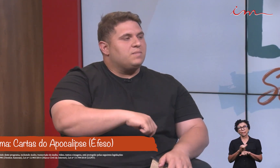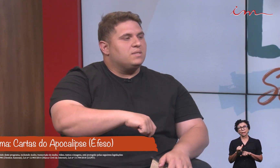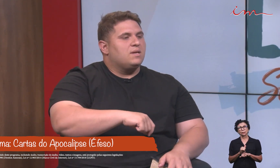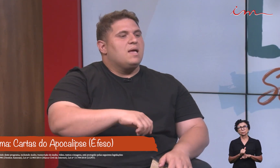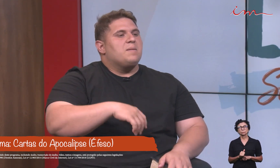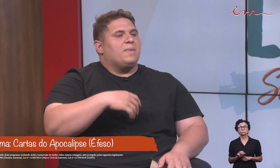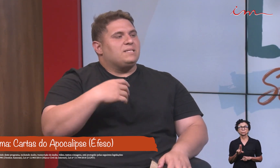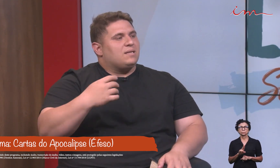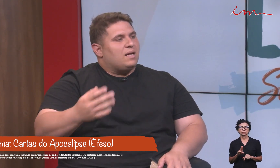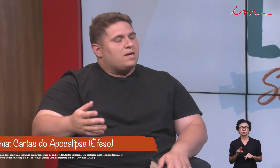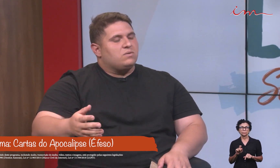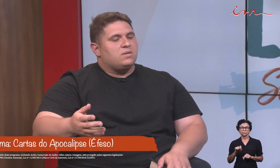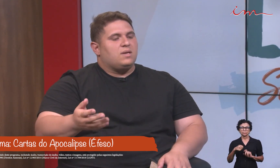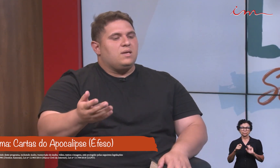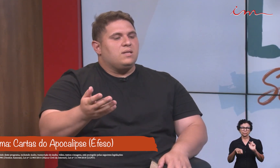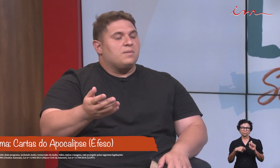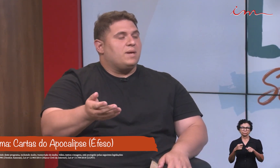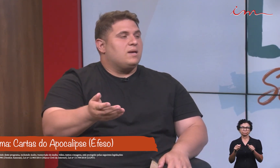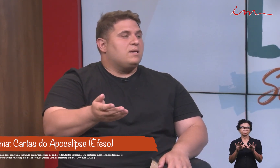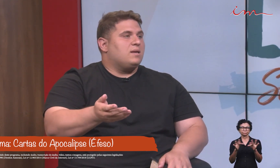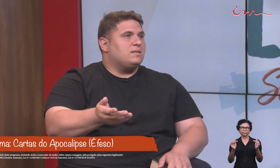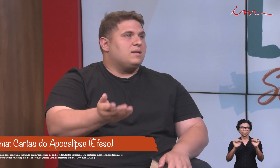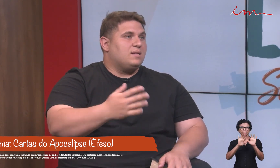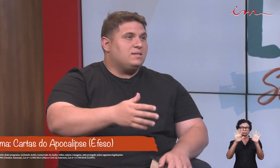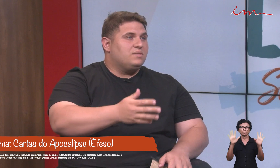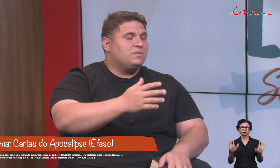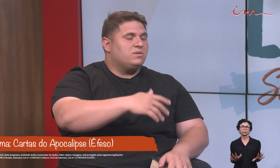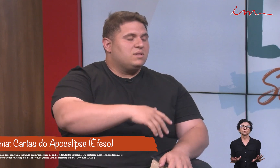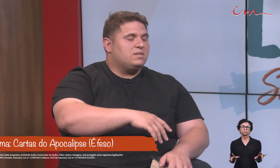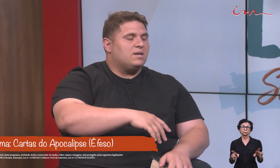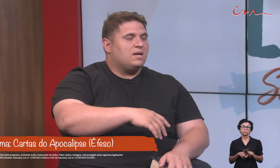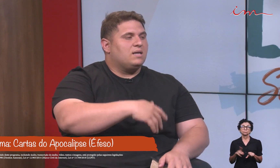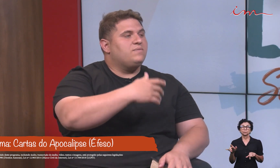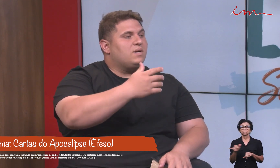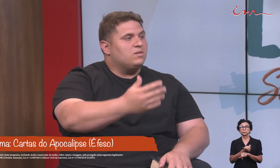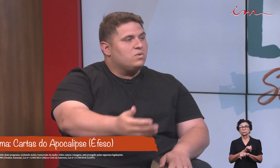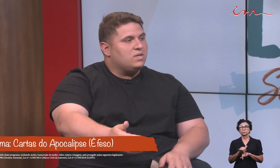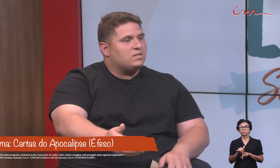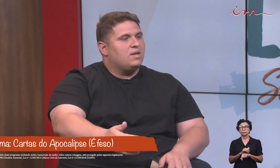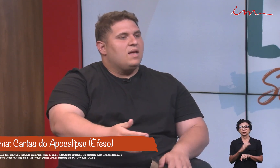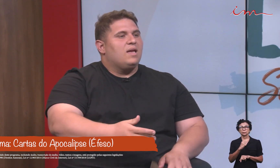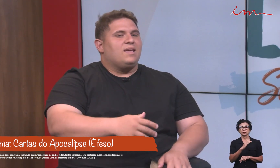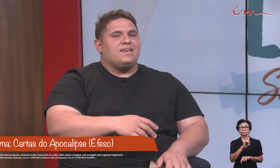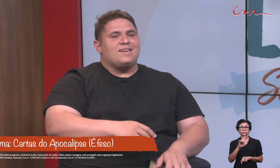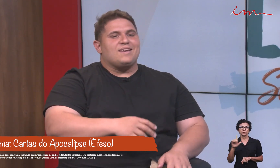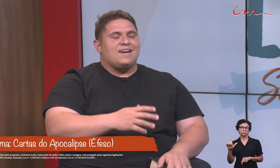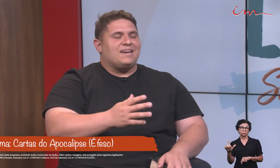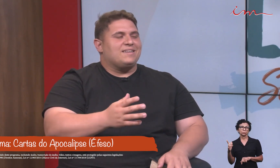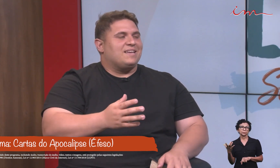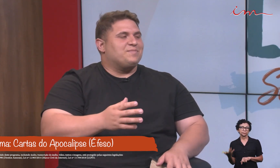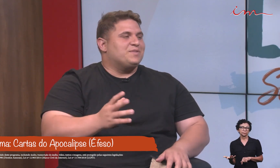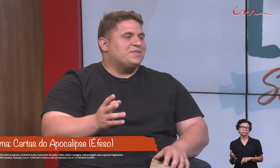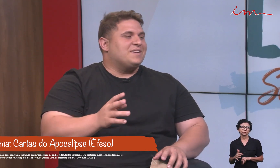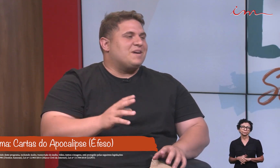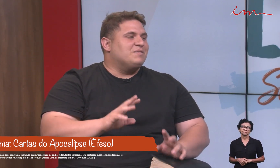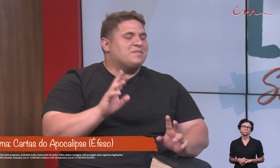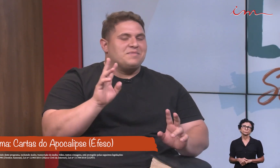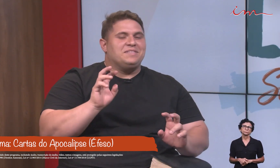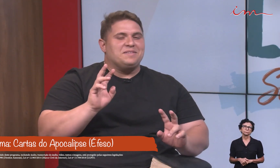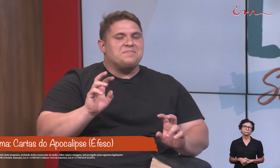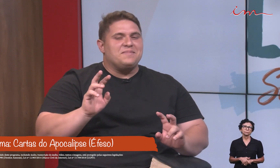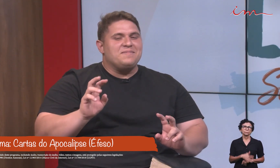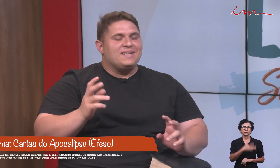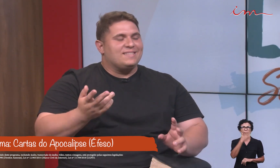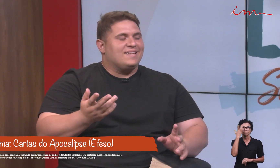mais simples, mais claros, e também a estratégia de você utilizar classificadores, as pessoas acabam